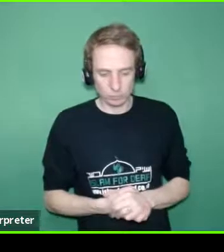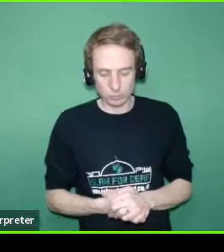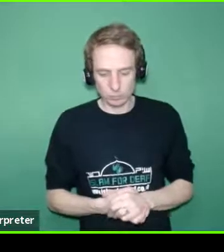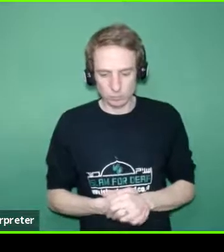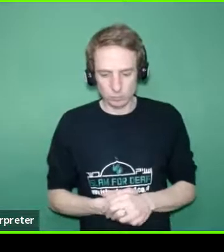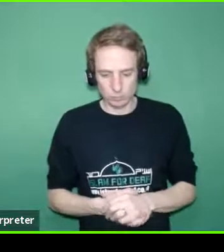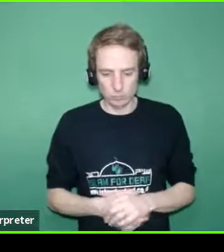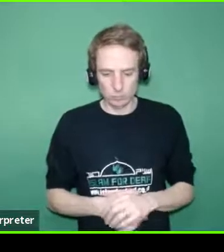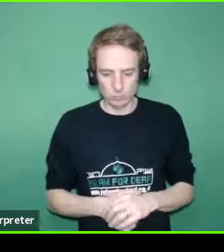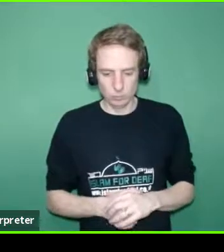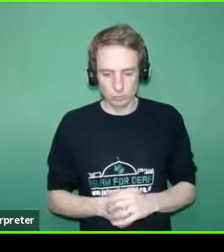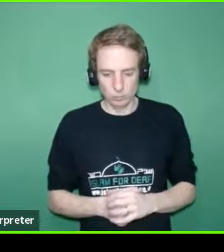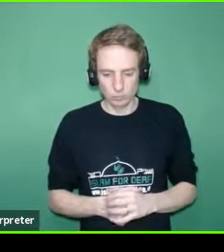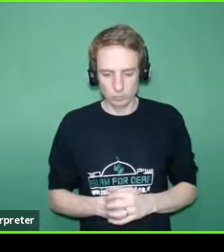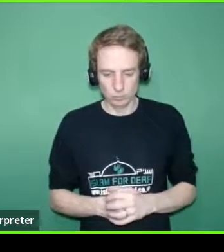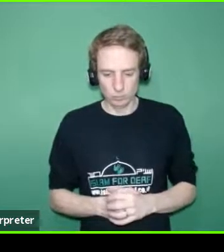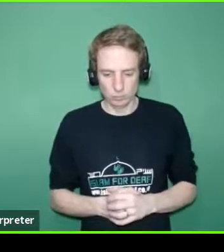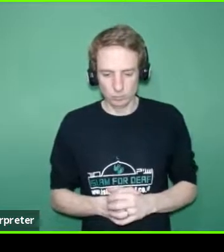فيهن أنفسكم.